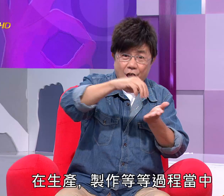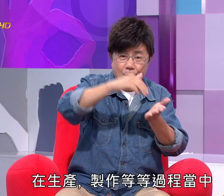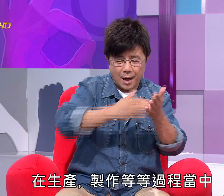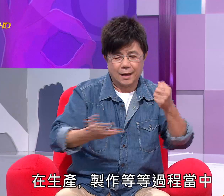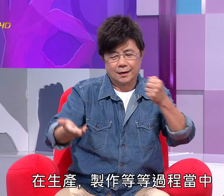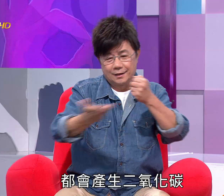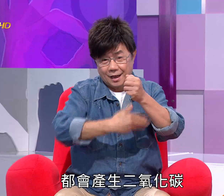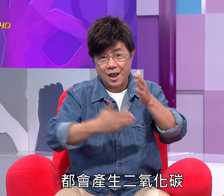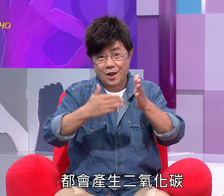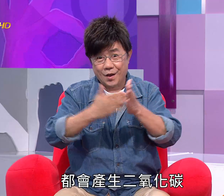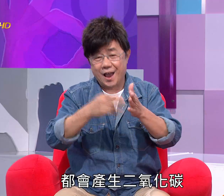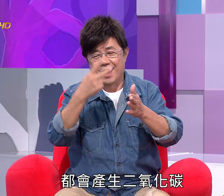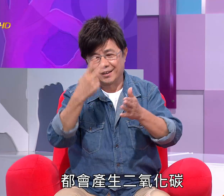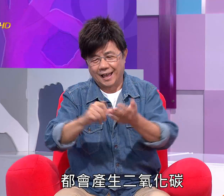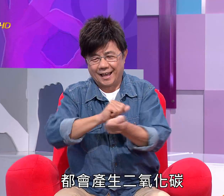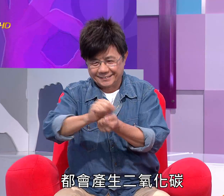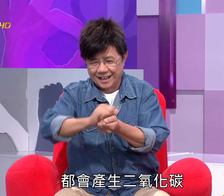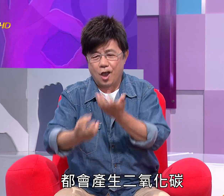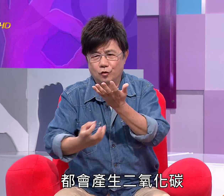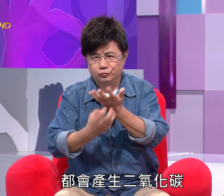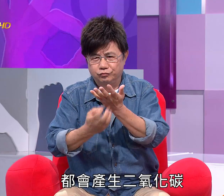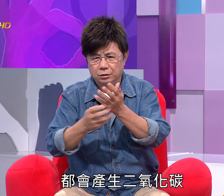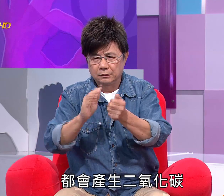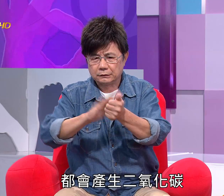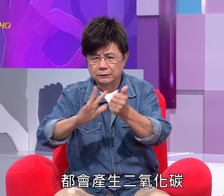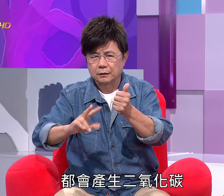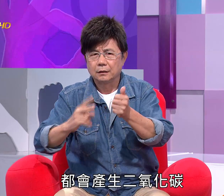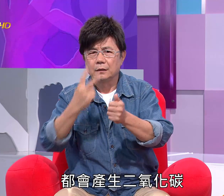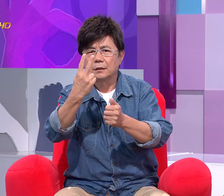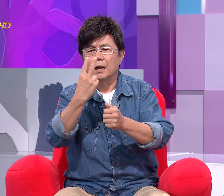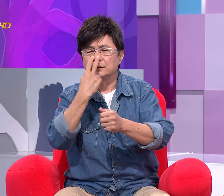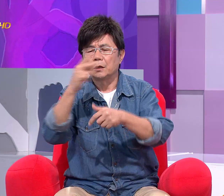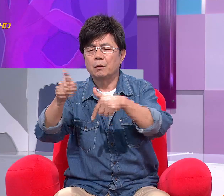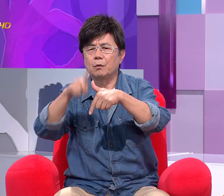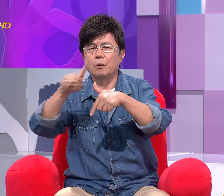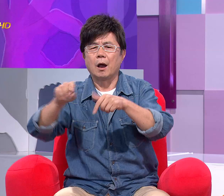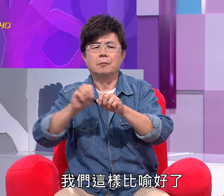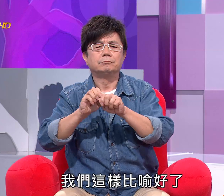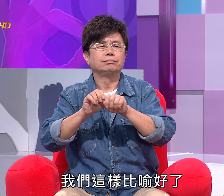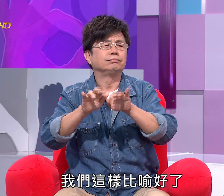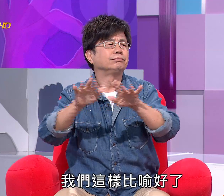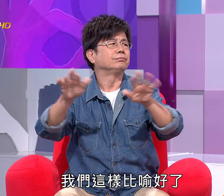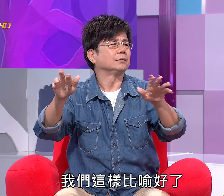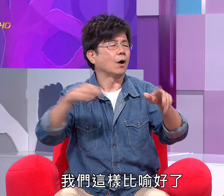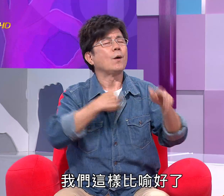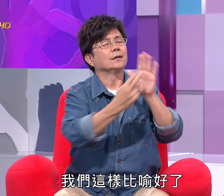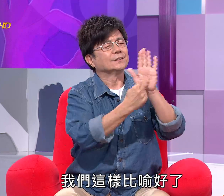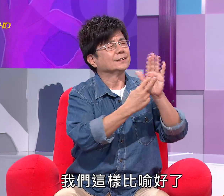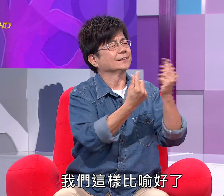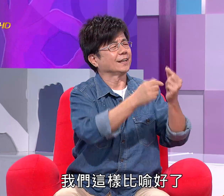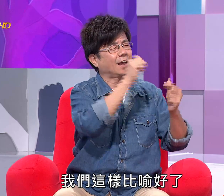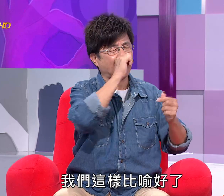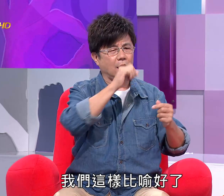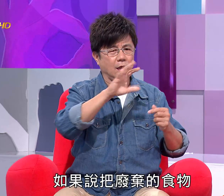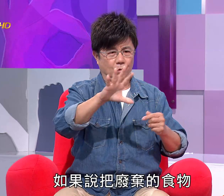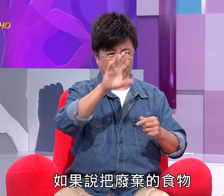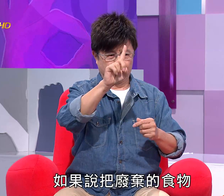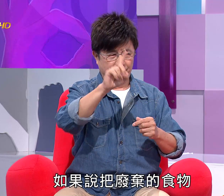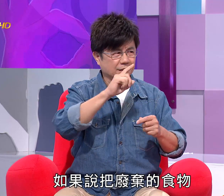啊，都会产生二氧化碳。我们这样比喻好了啊，如果说